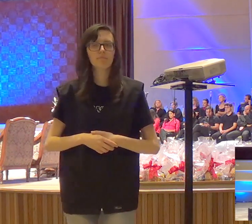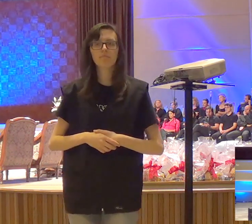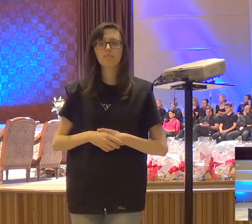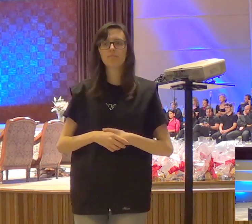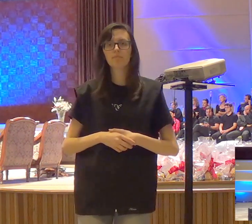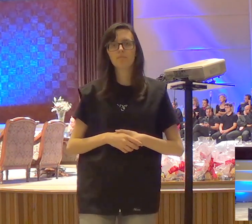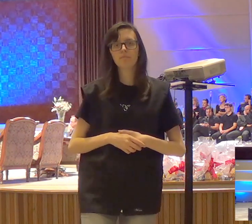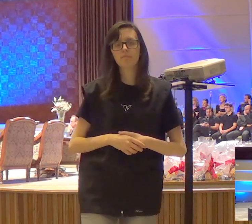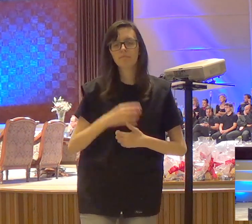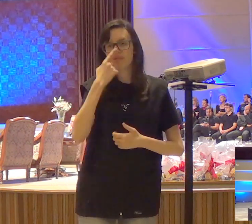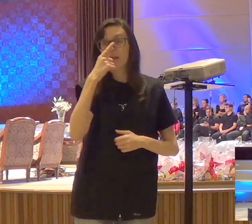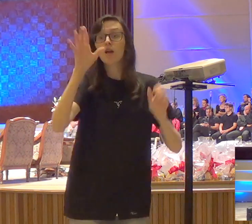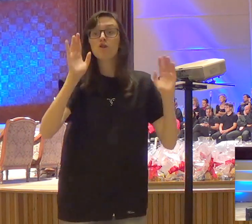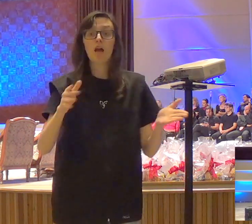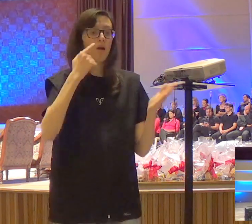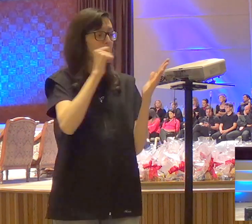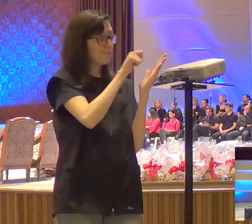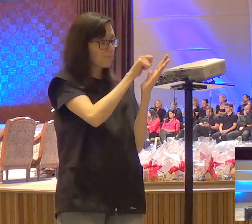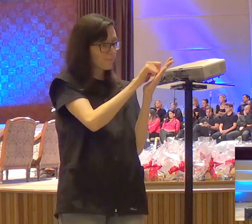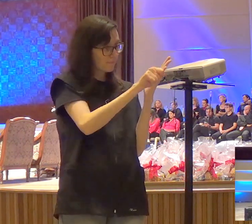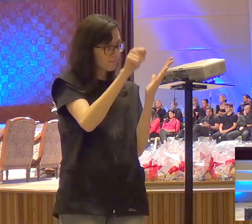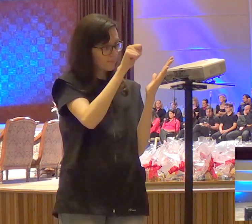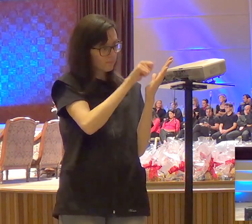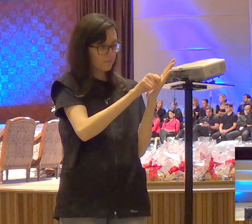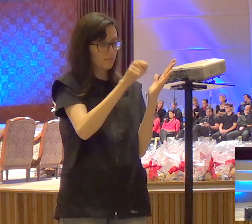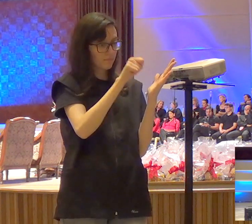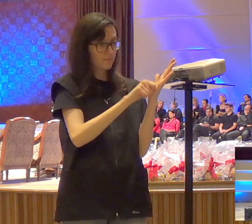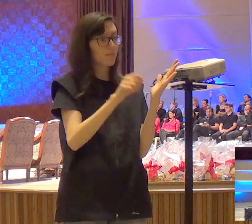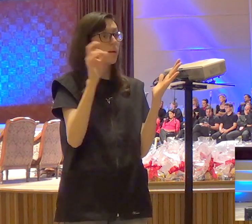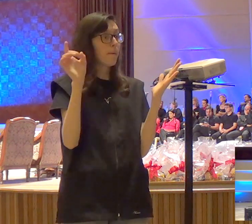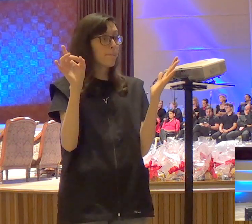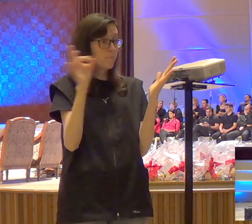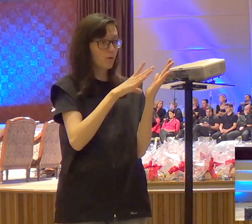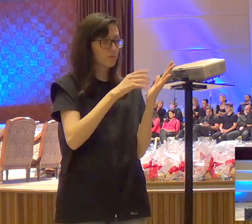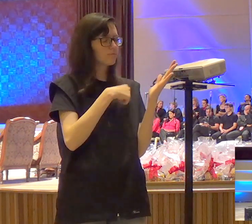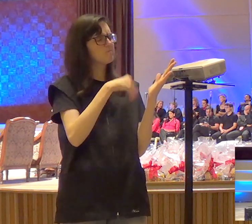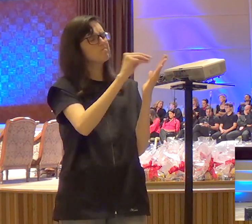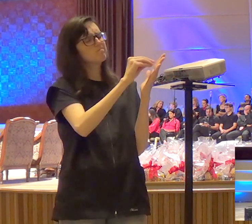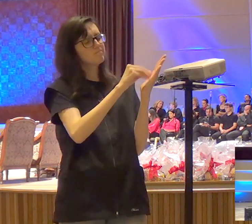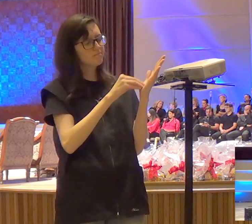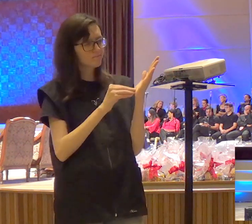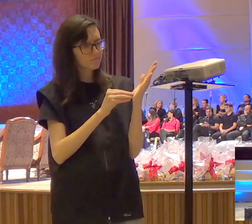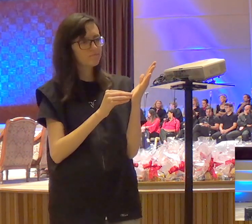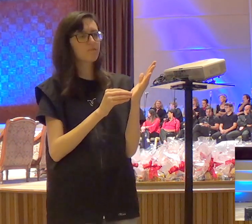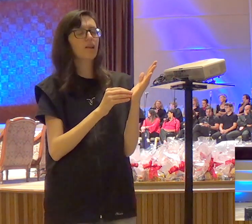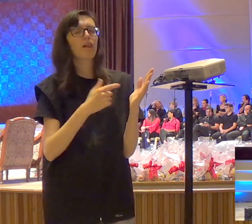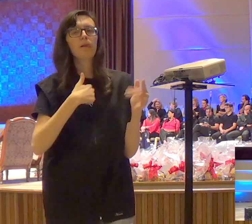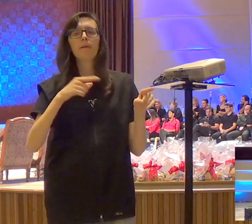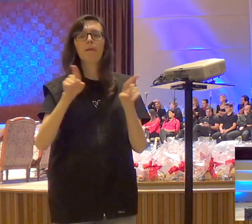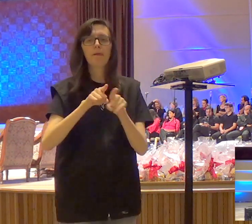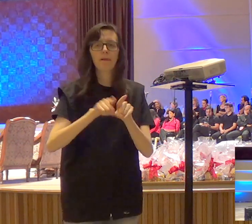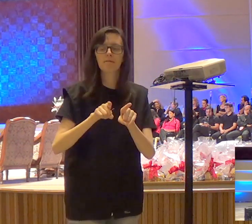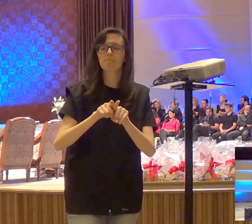out, assim que você preencher, I would like to ask Simone to lead us in reading a prayer. E eu vou